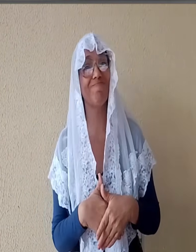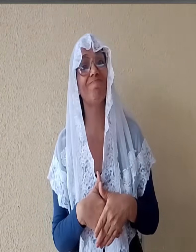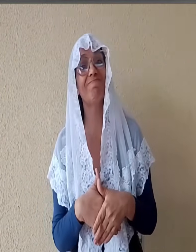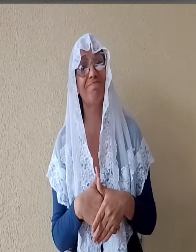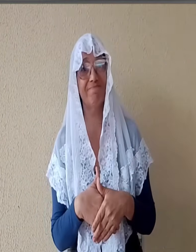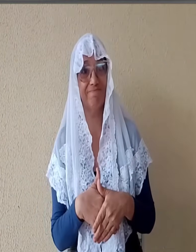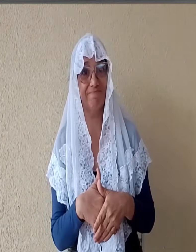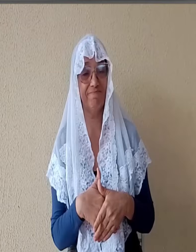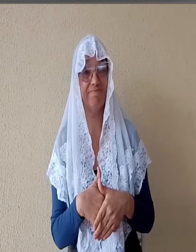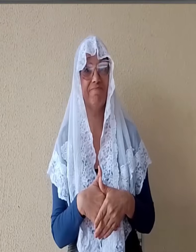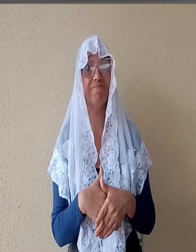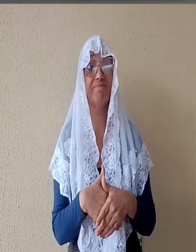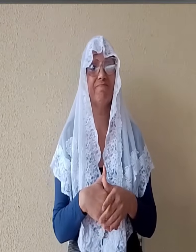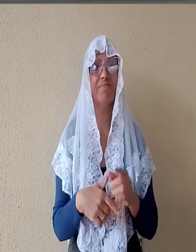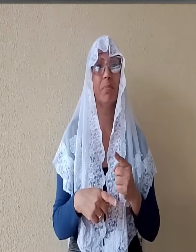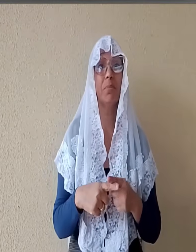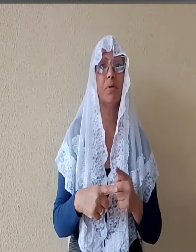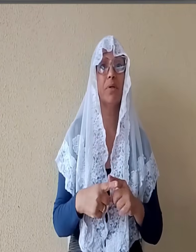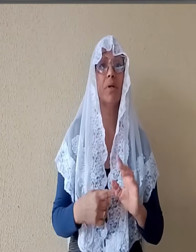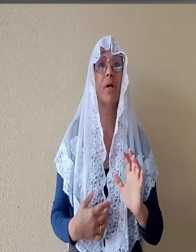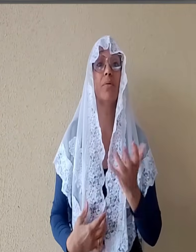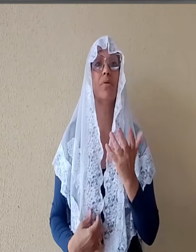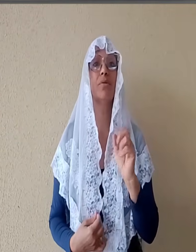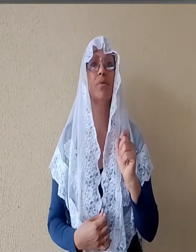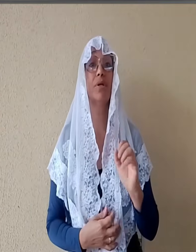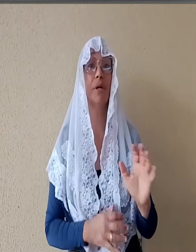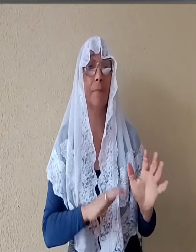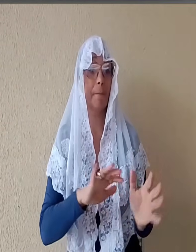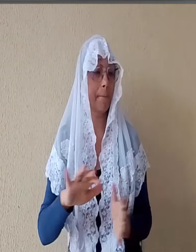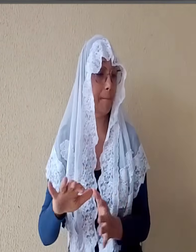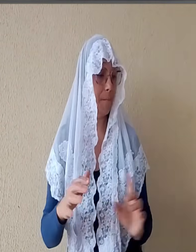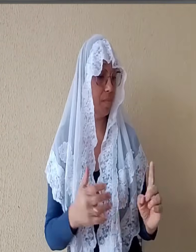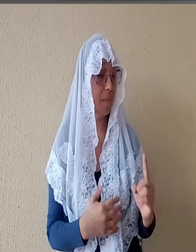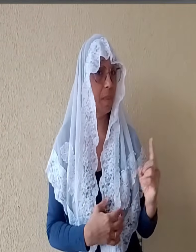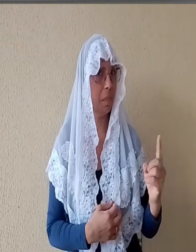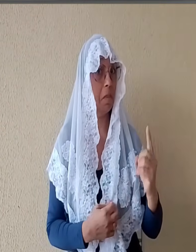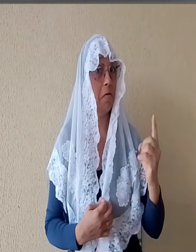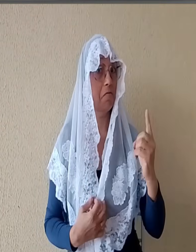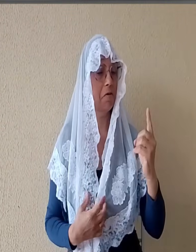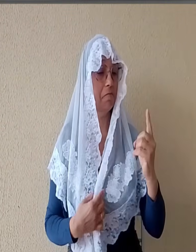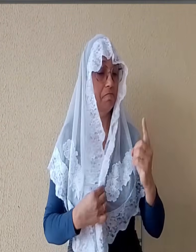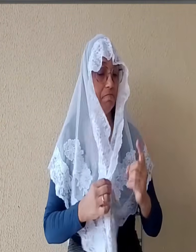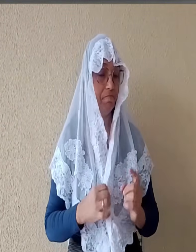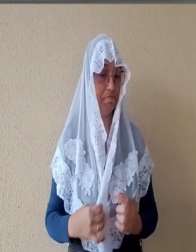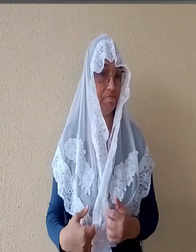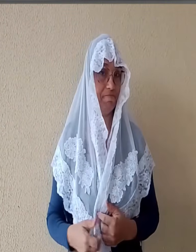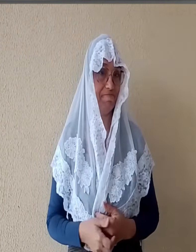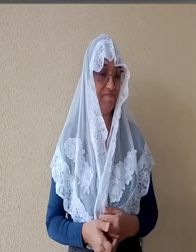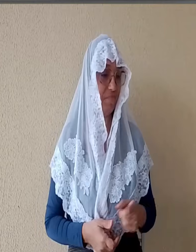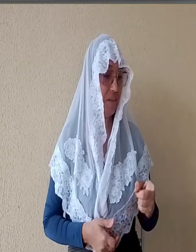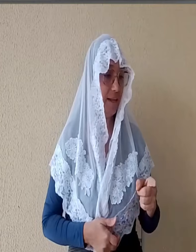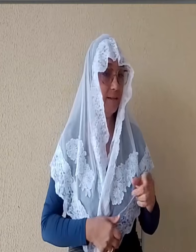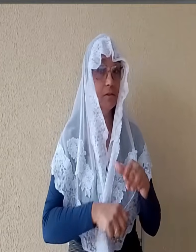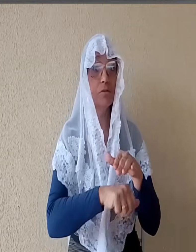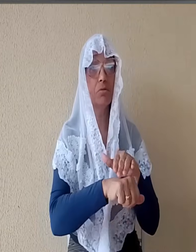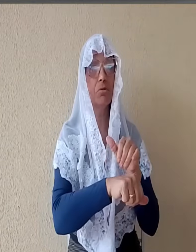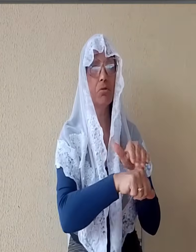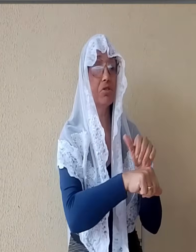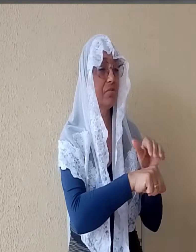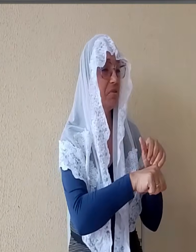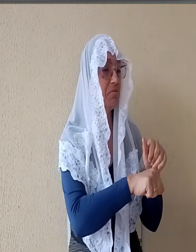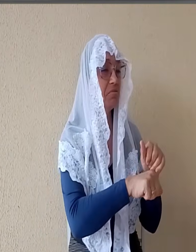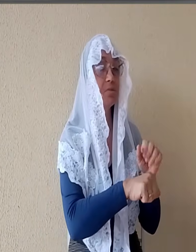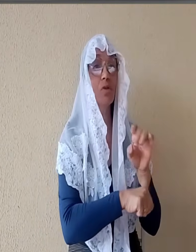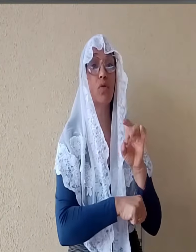Davi foi fazer estava errado. Ele falou para Davi, a obra era como antigamente, Davi. Você não pode pegar